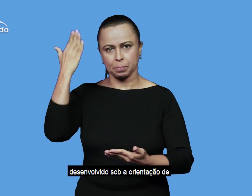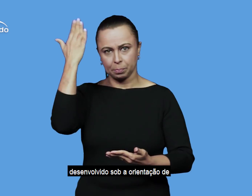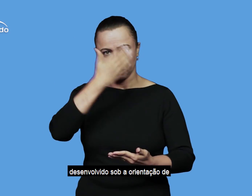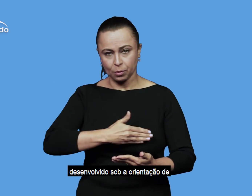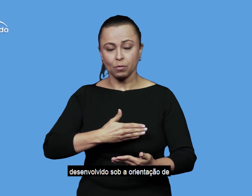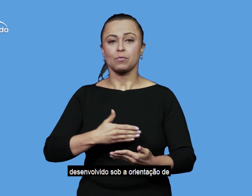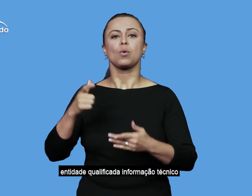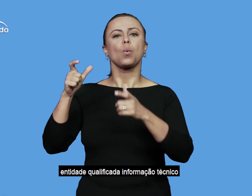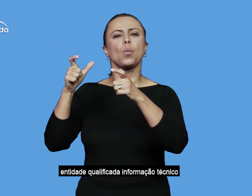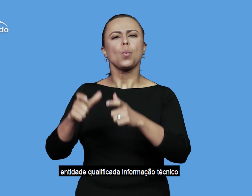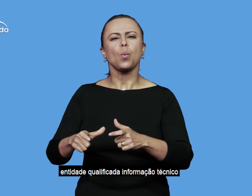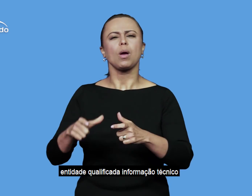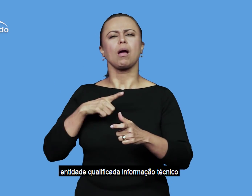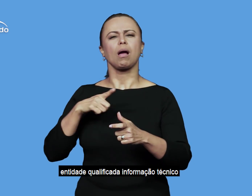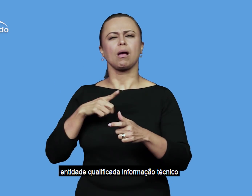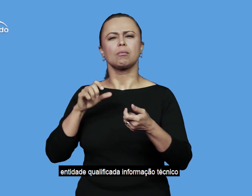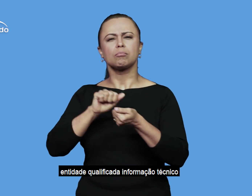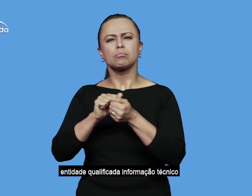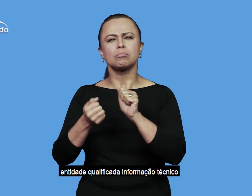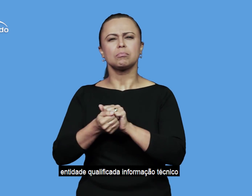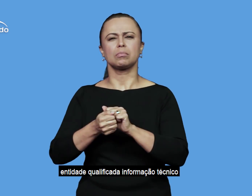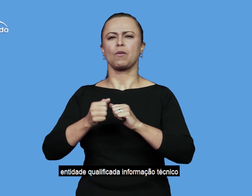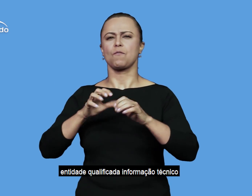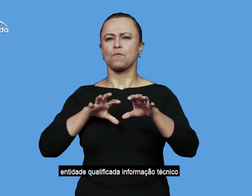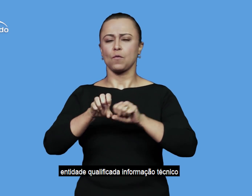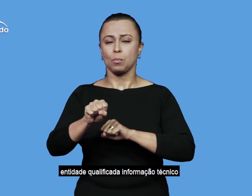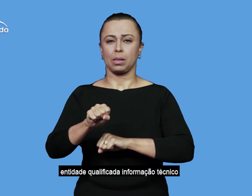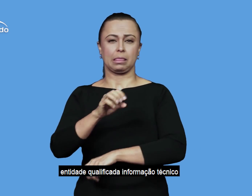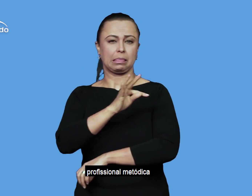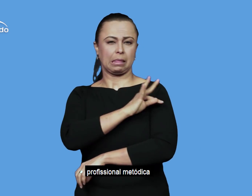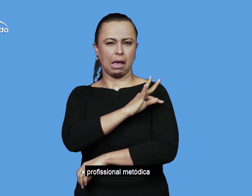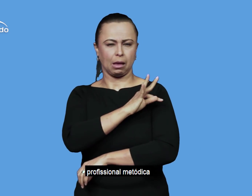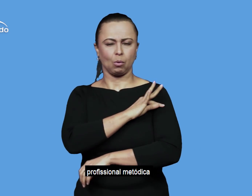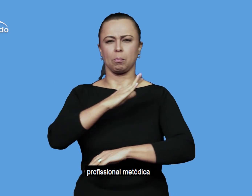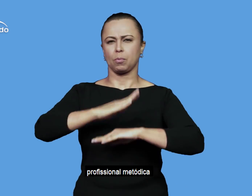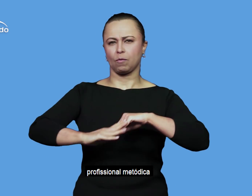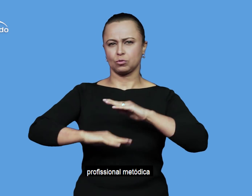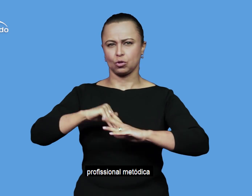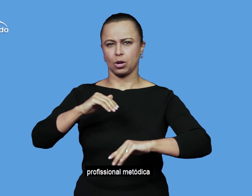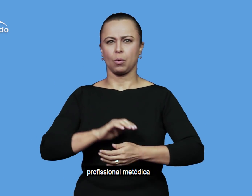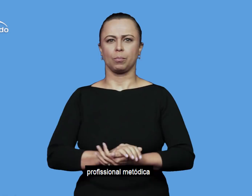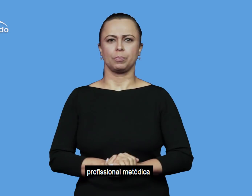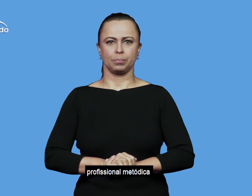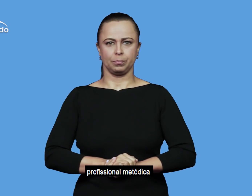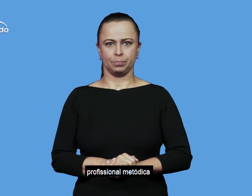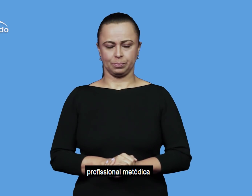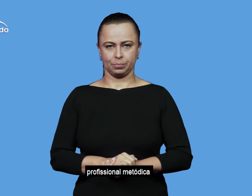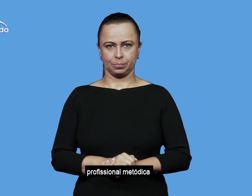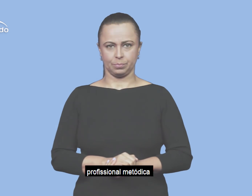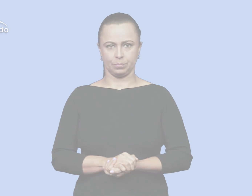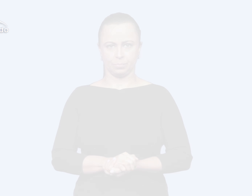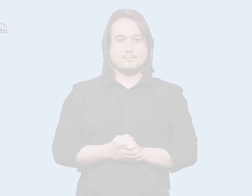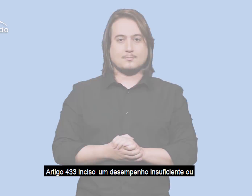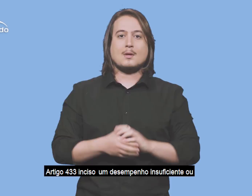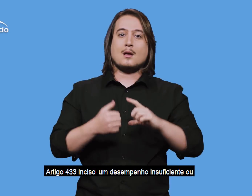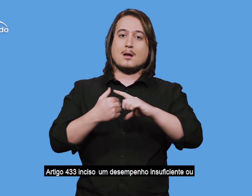a orientação de entidade qualificada informação técnico profissional metódica artigo